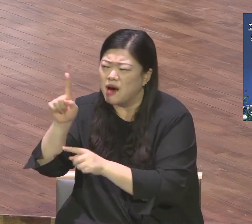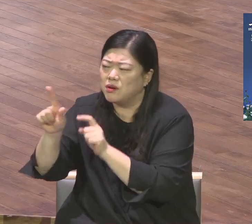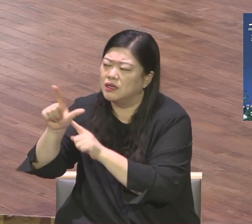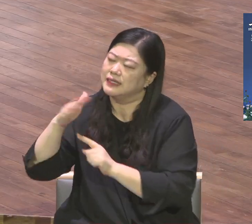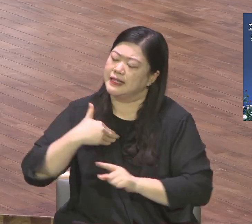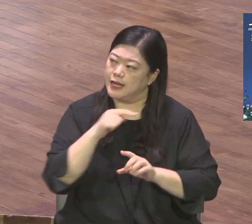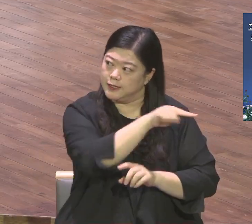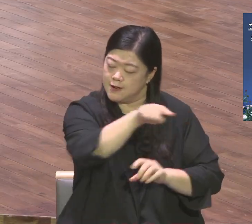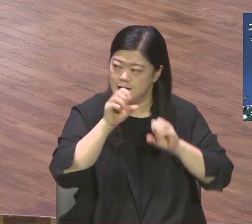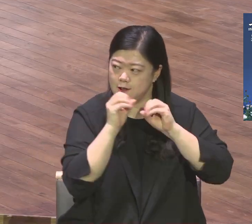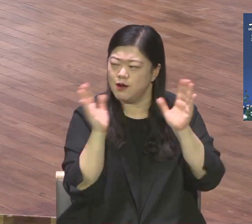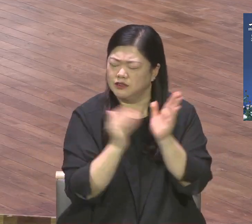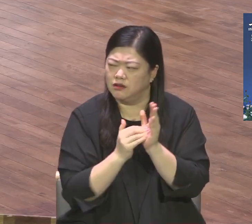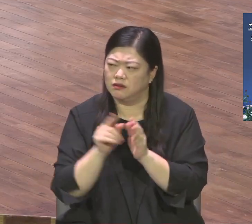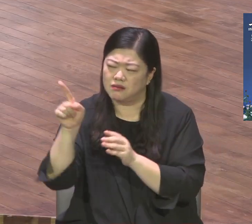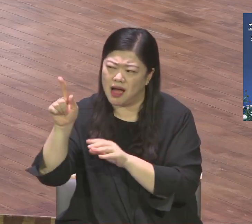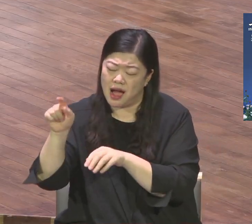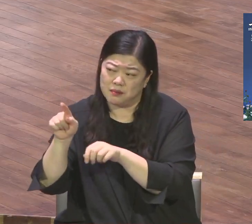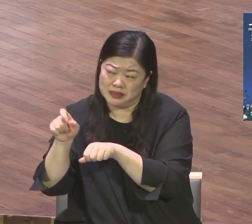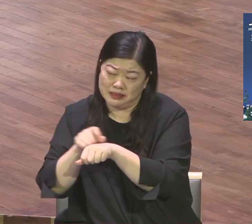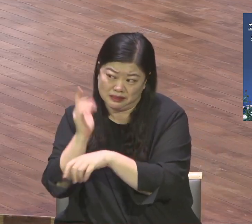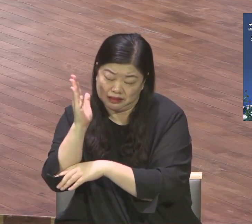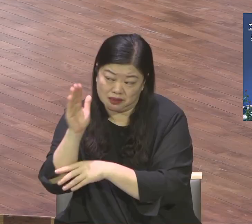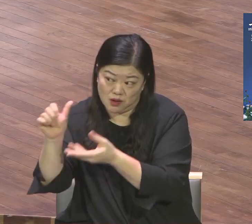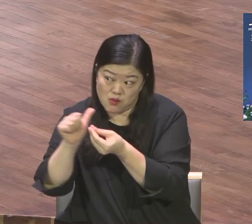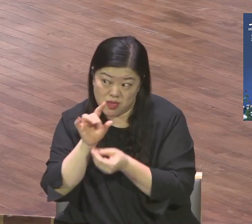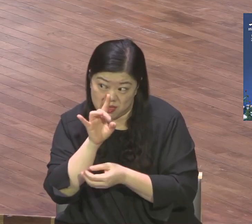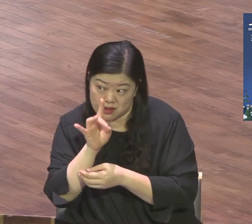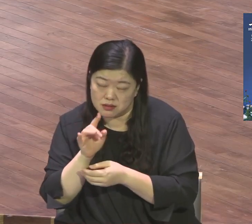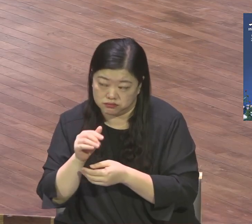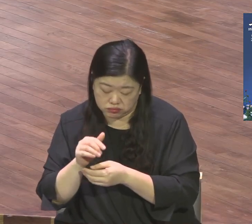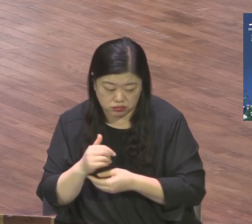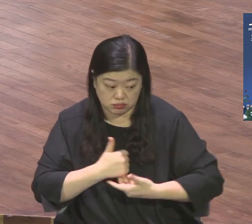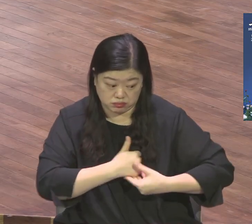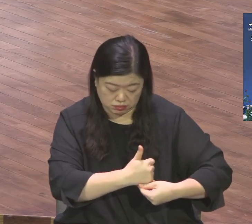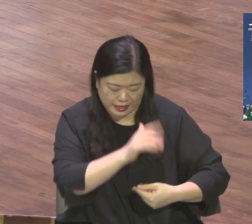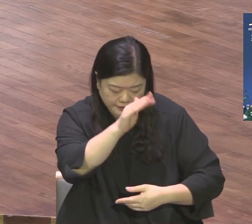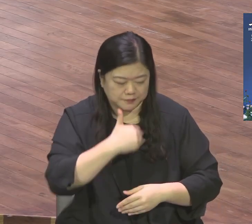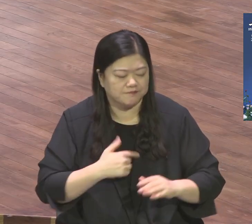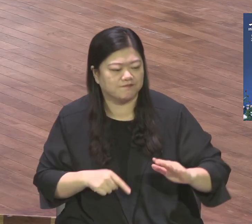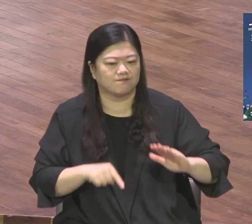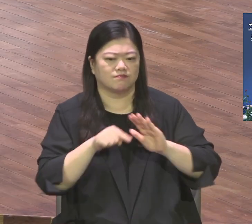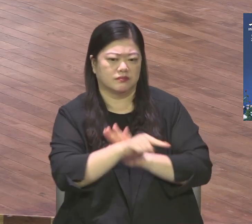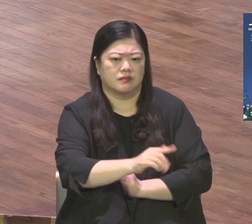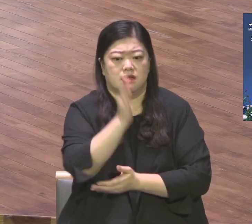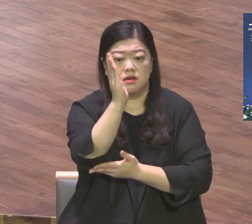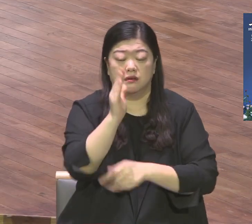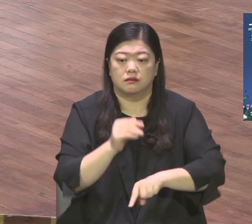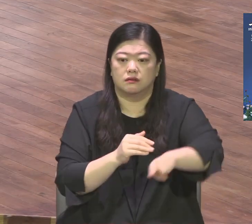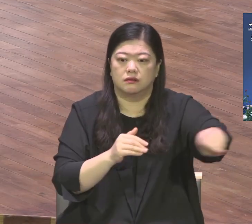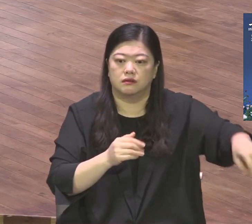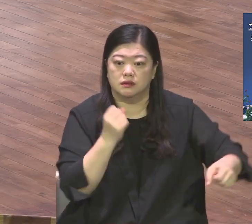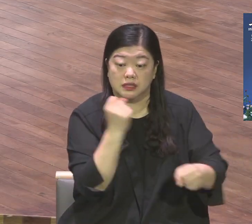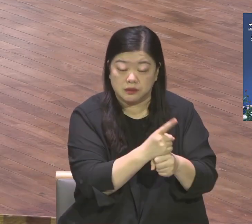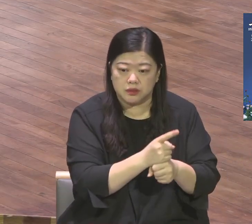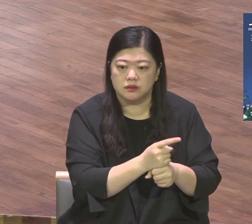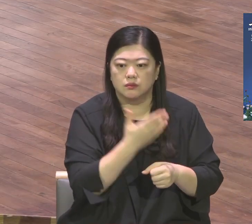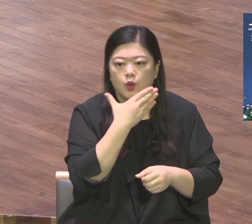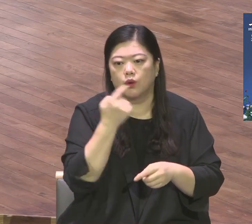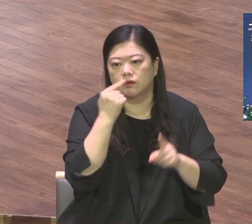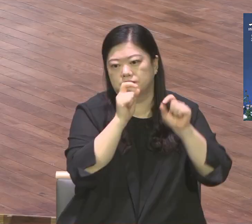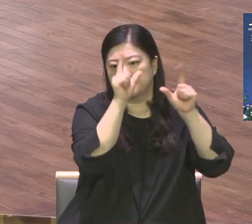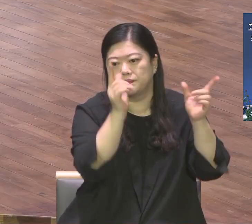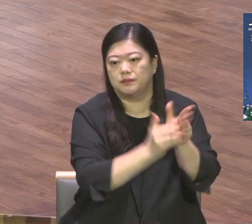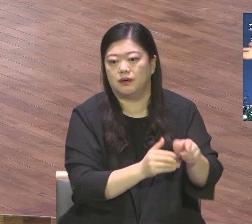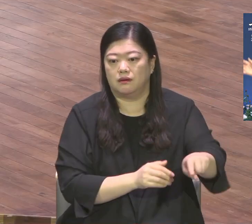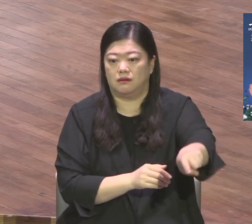혼자 다니면서 내가 어떤 사람이냐, 내가 무덤 속에 미쳐가지고 있던 군대 귀신 될 때 청년한 내 건데 예수님만 치유됐다,